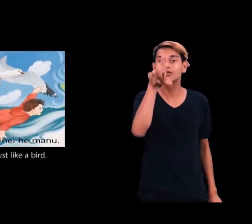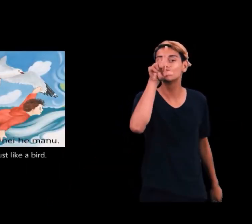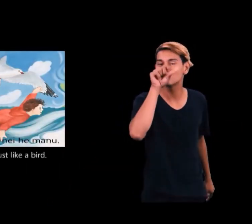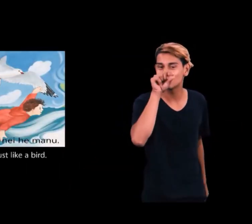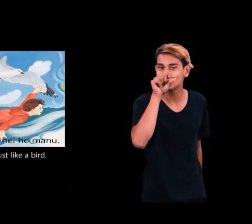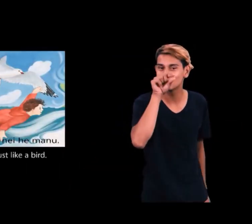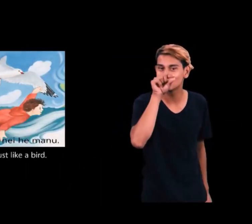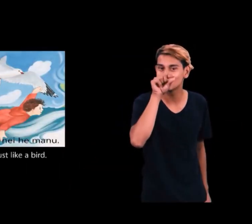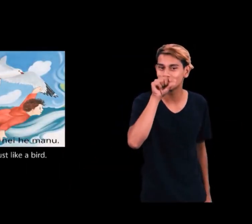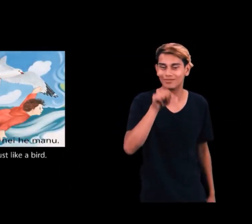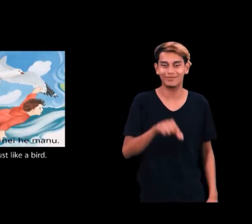he manu.